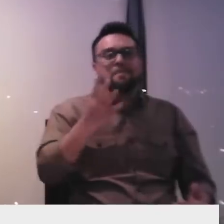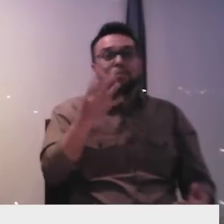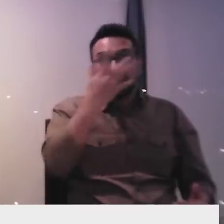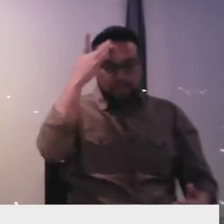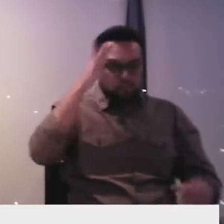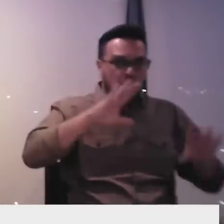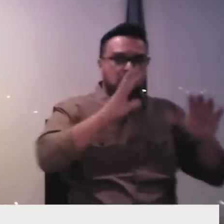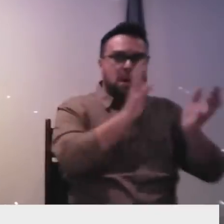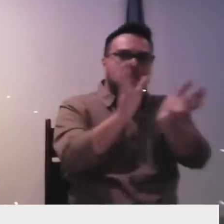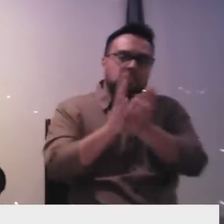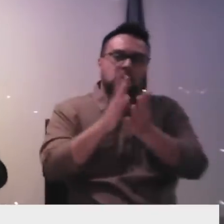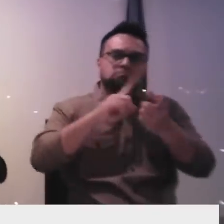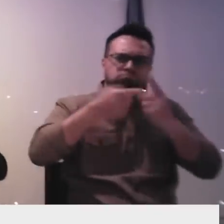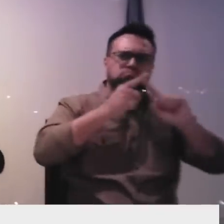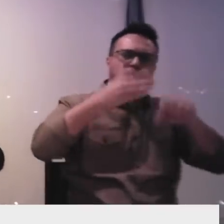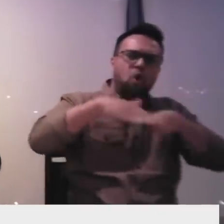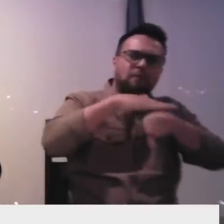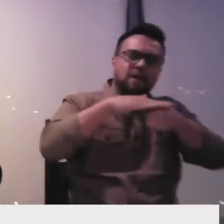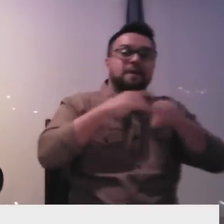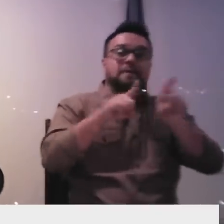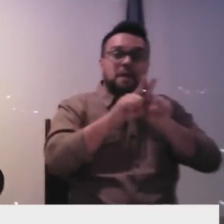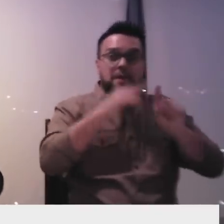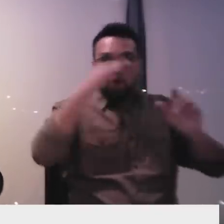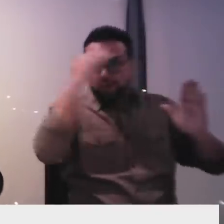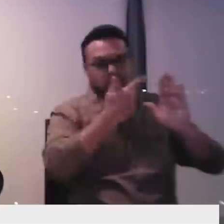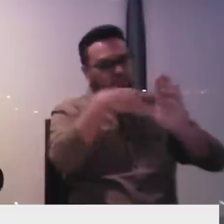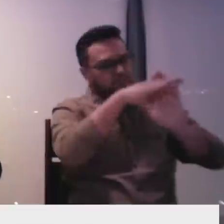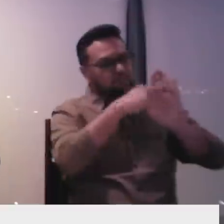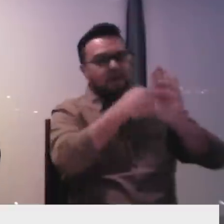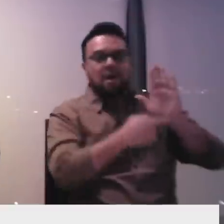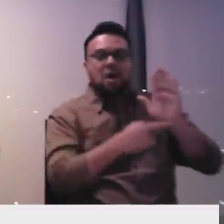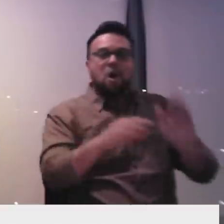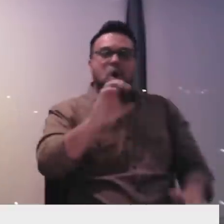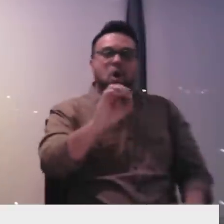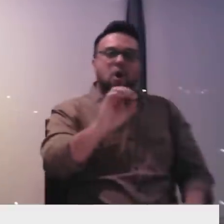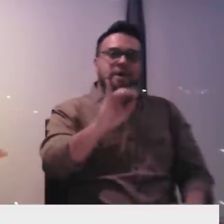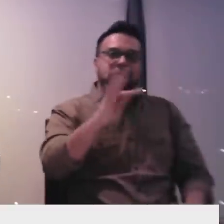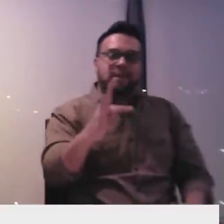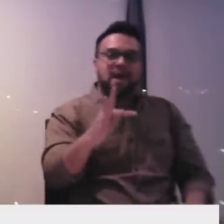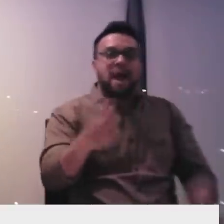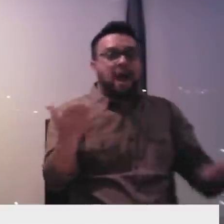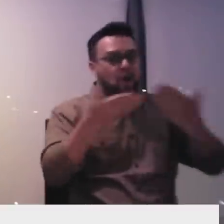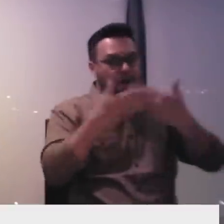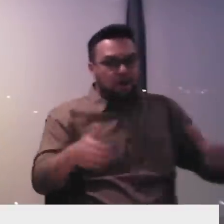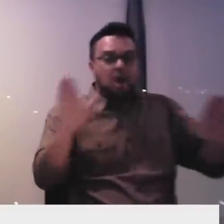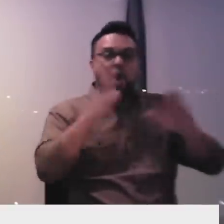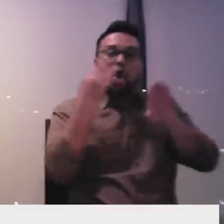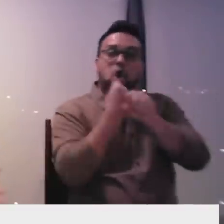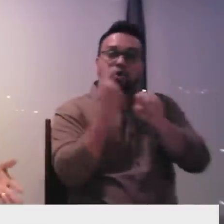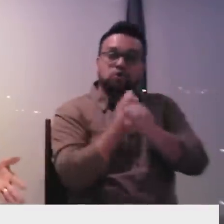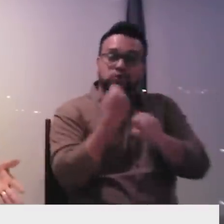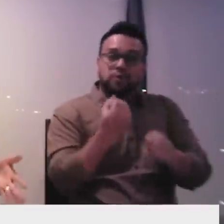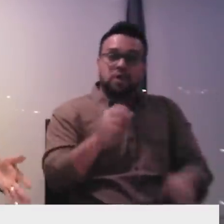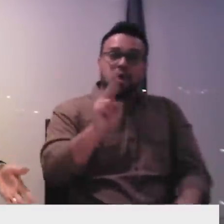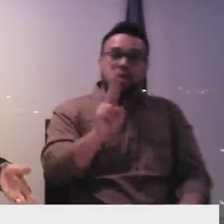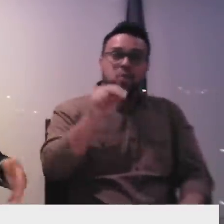Conseguimos cumprir a exigência da tal da OIT 169, então temos o caminho aberto para construir o Leão, que